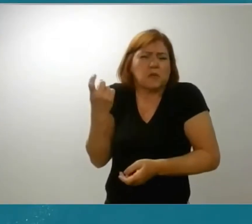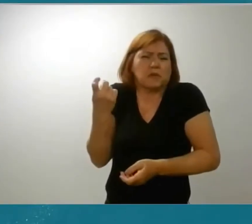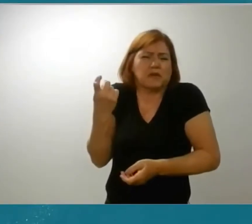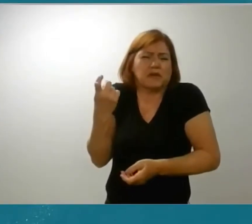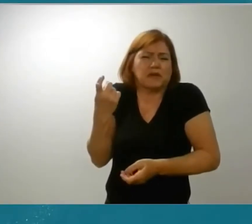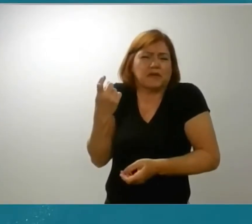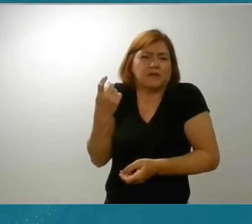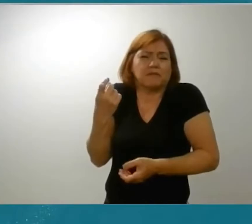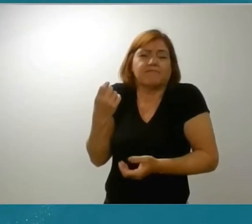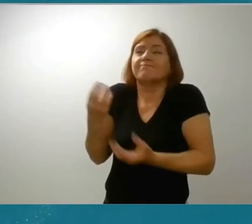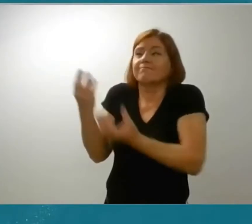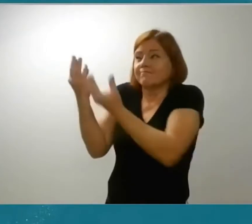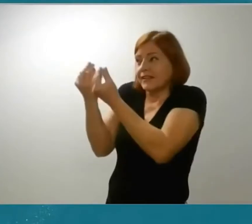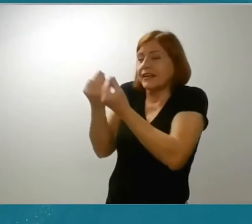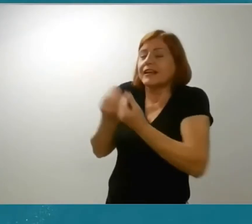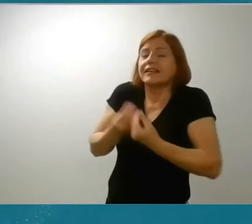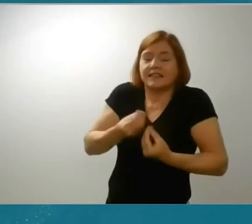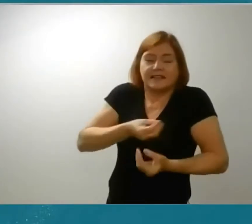Né?